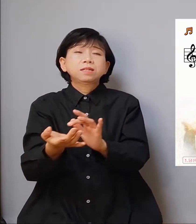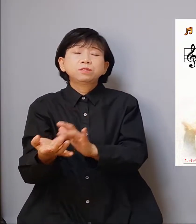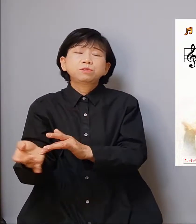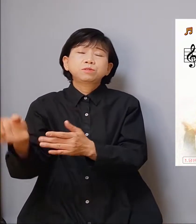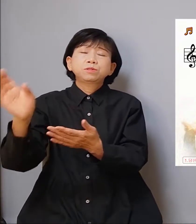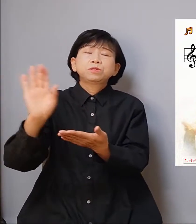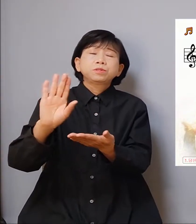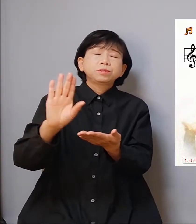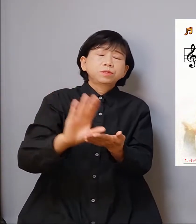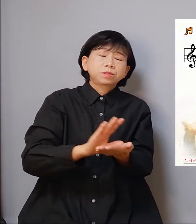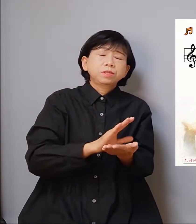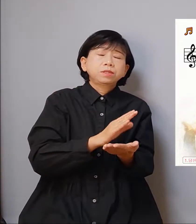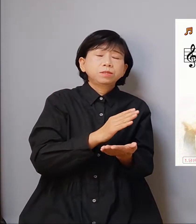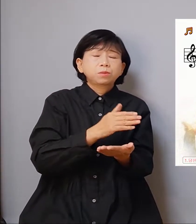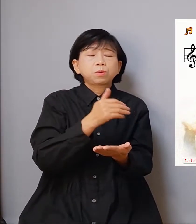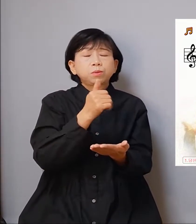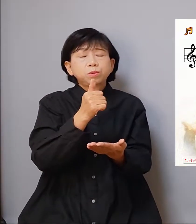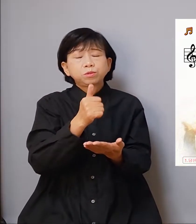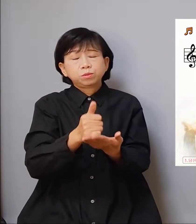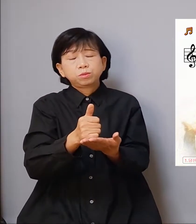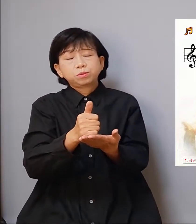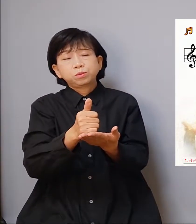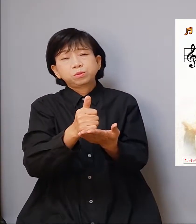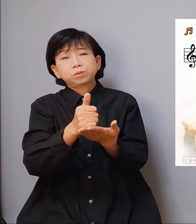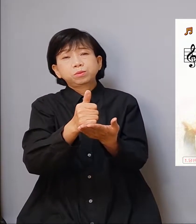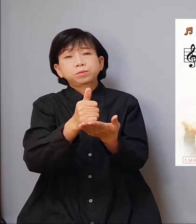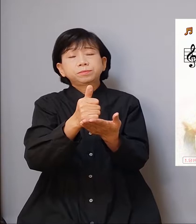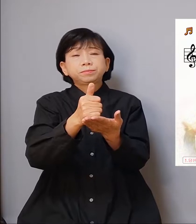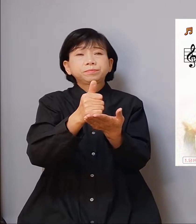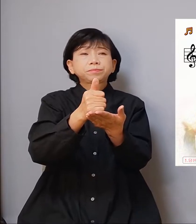당신은 예수 그리스도 주.